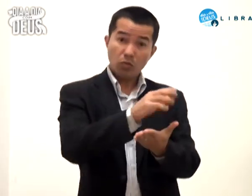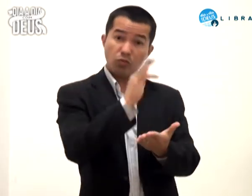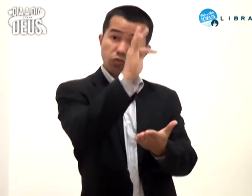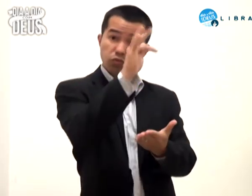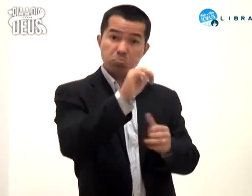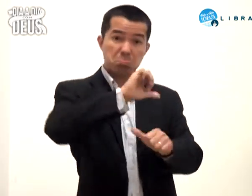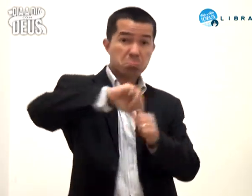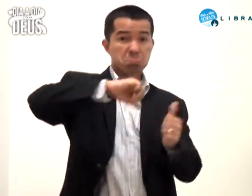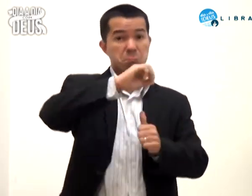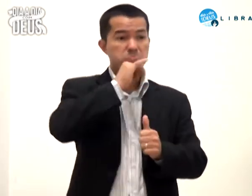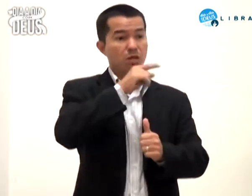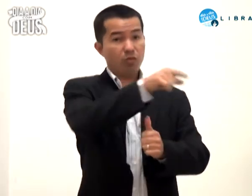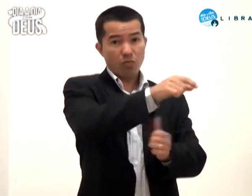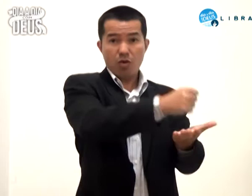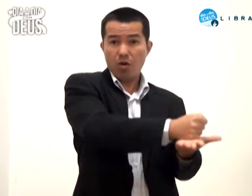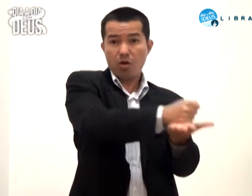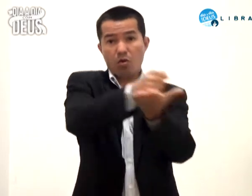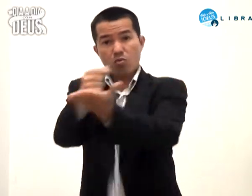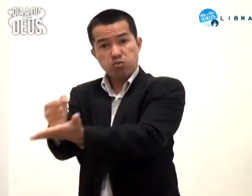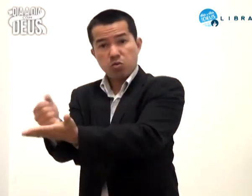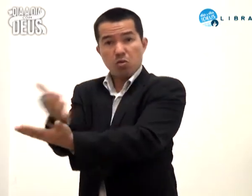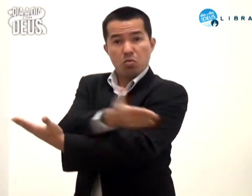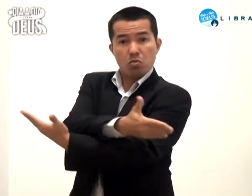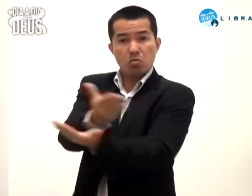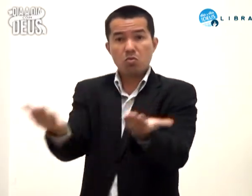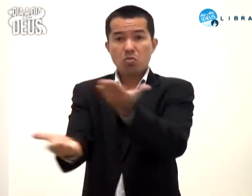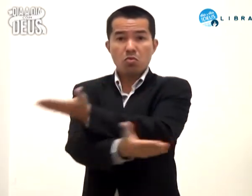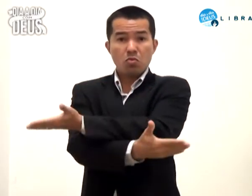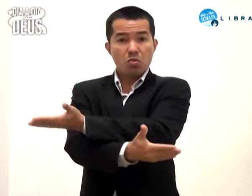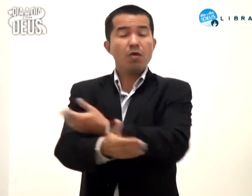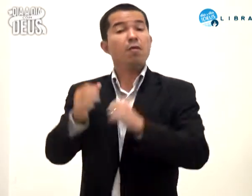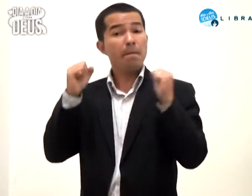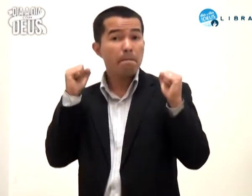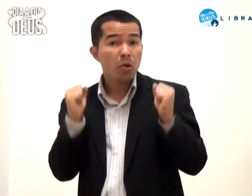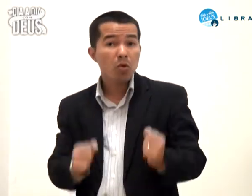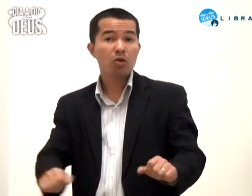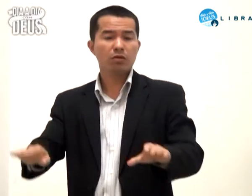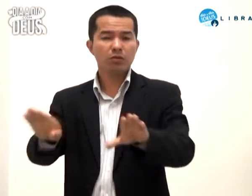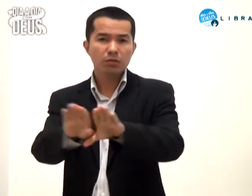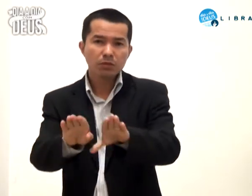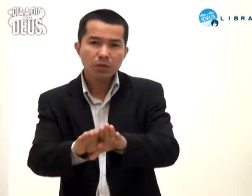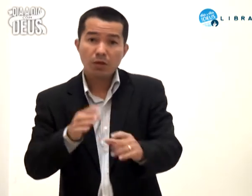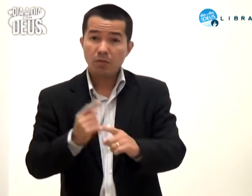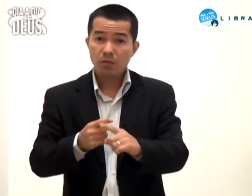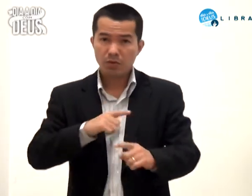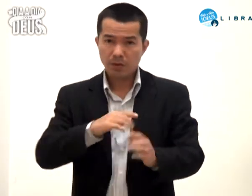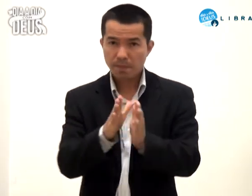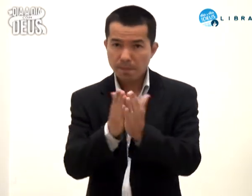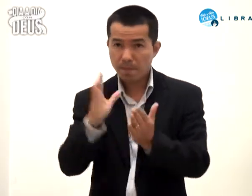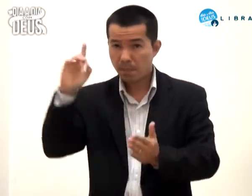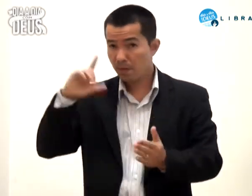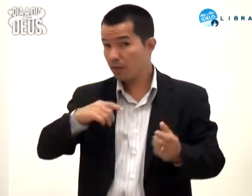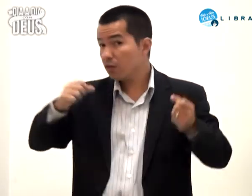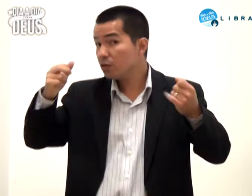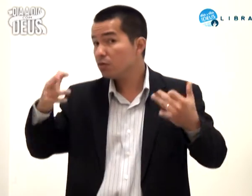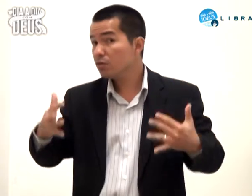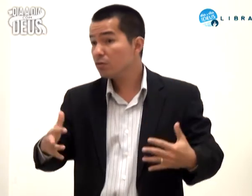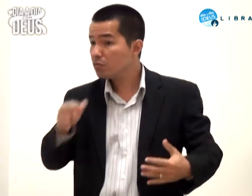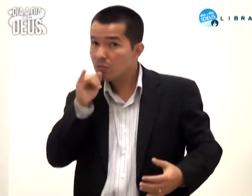tiverem bastante, aí eles poderão ajudá-los. Assim todos são tratados com igualdade.